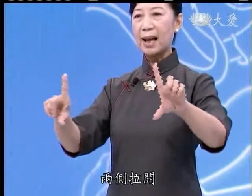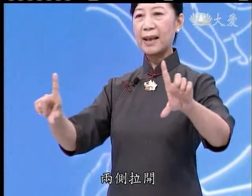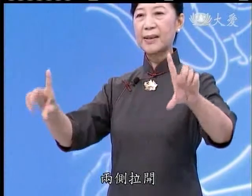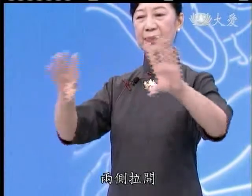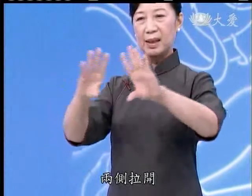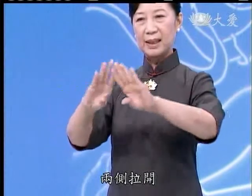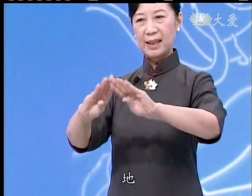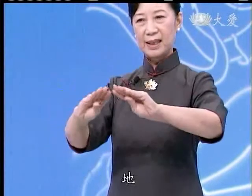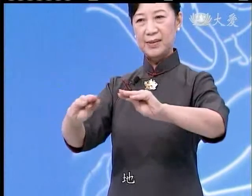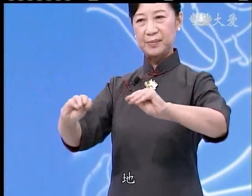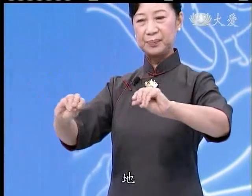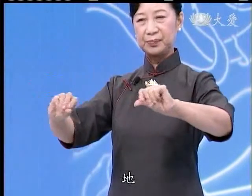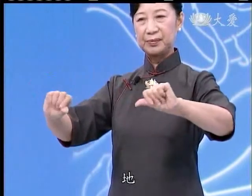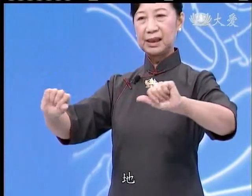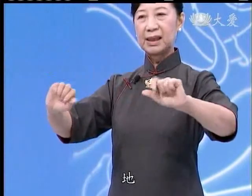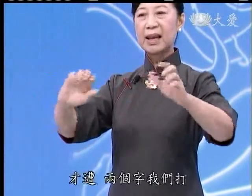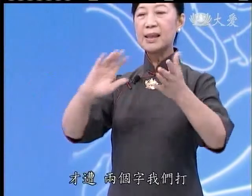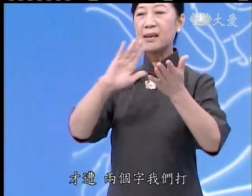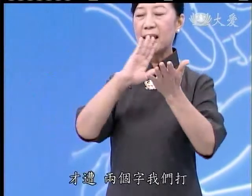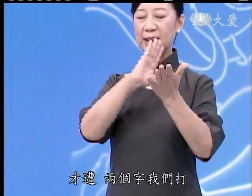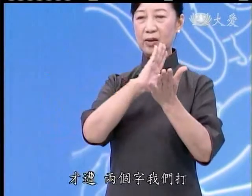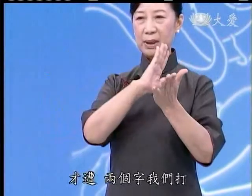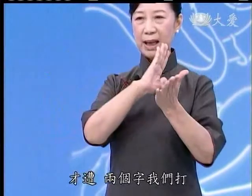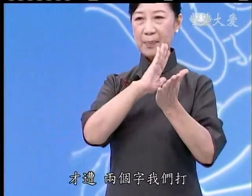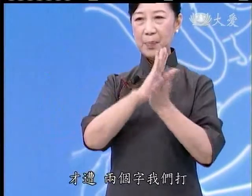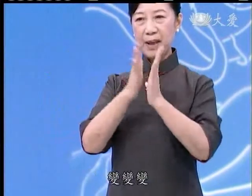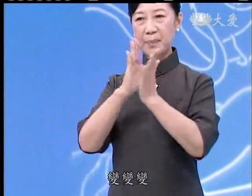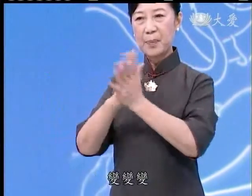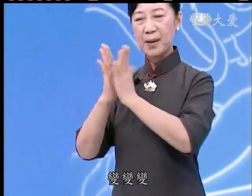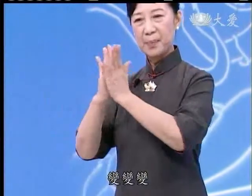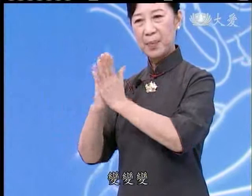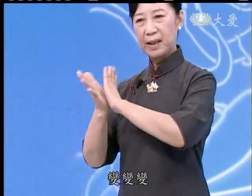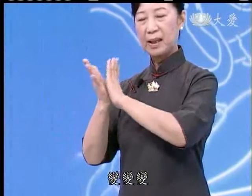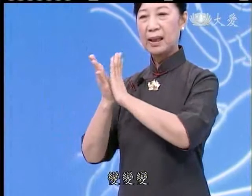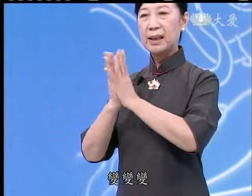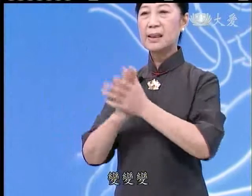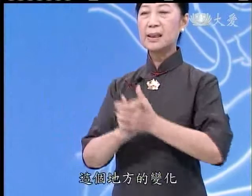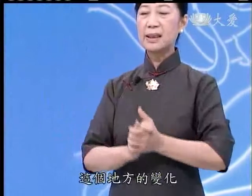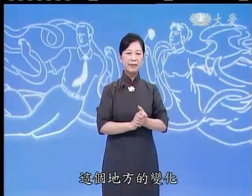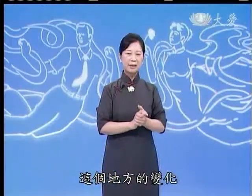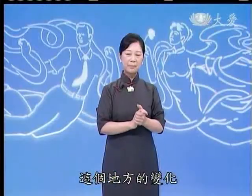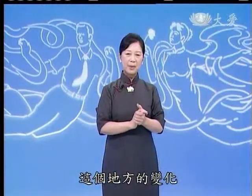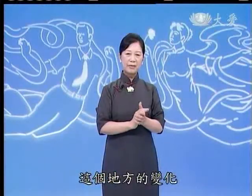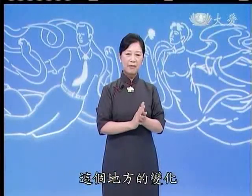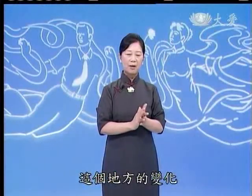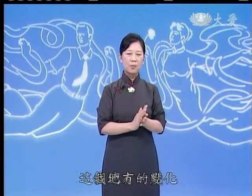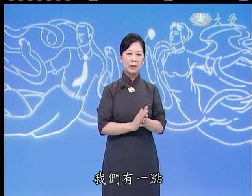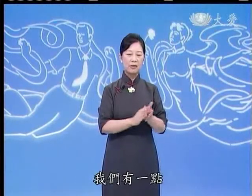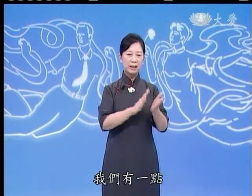开，地才遭两个字我们打变变变，那这个地方的变化我们有一点